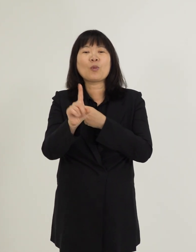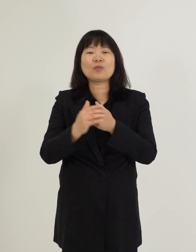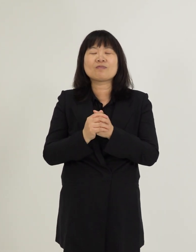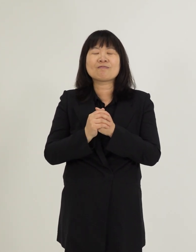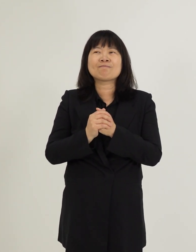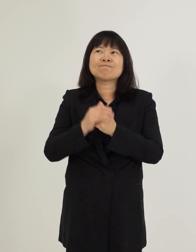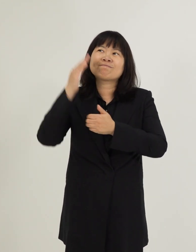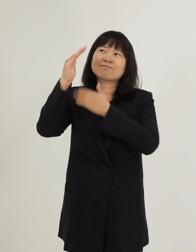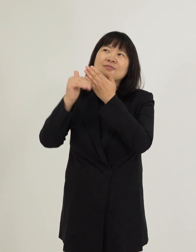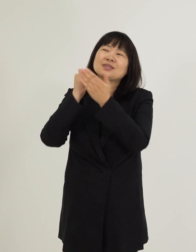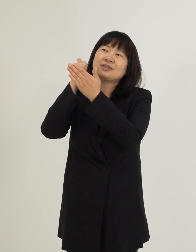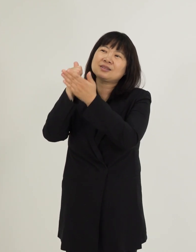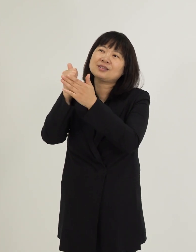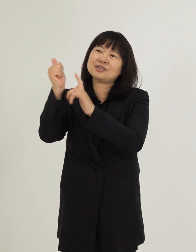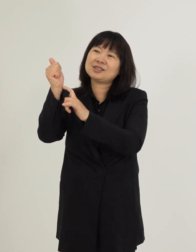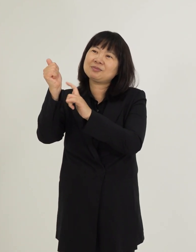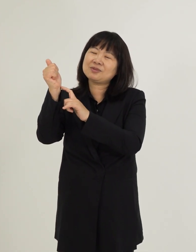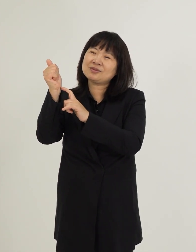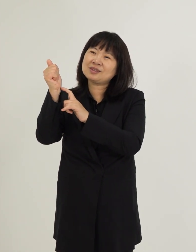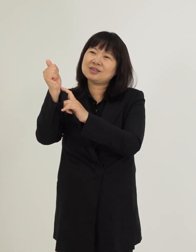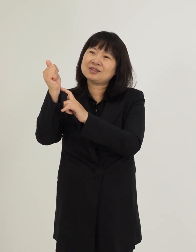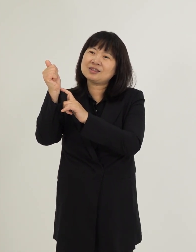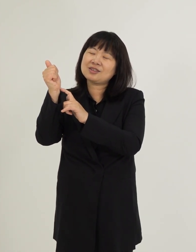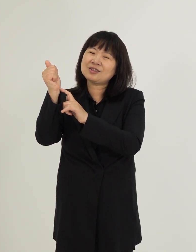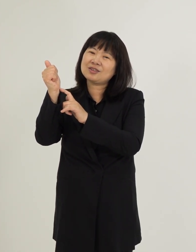하나님을 누구로 만나는 과정이에요.